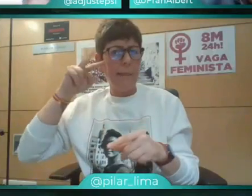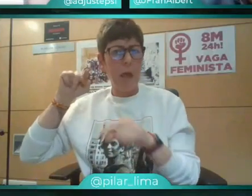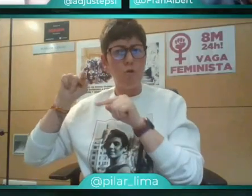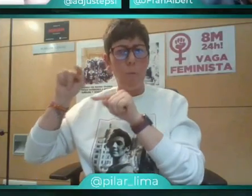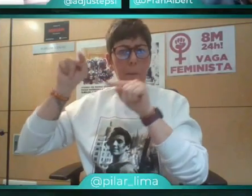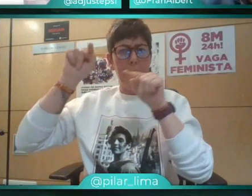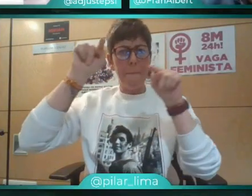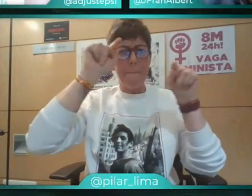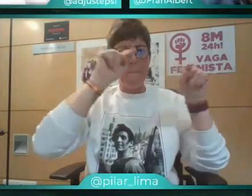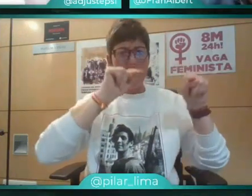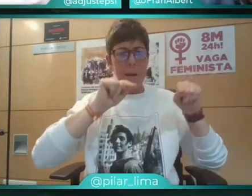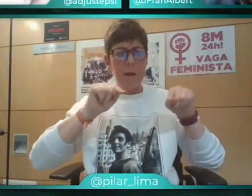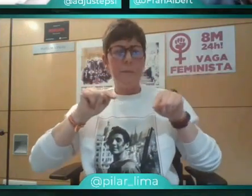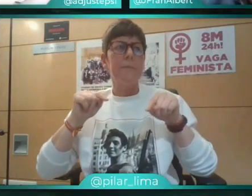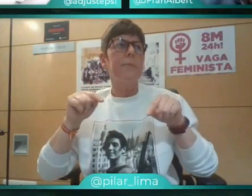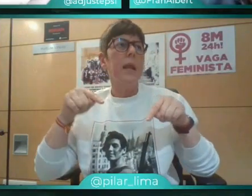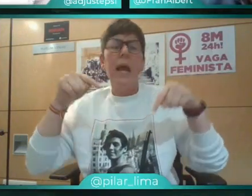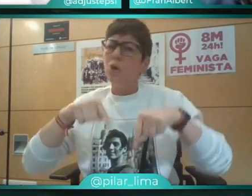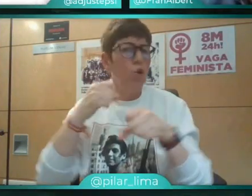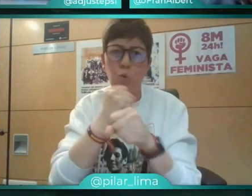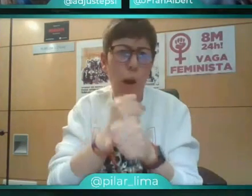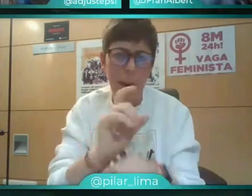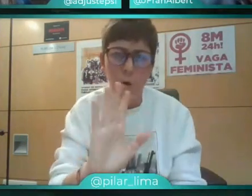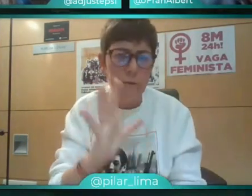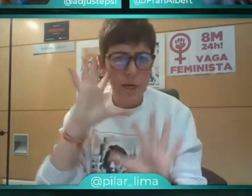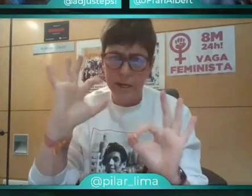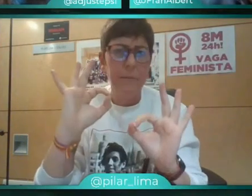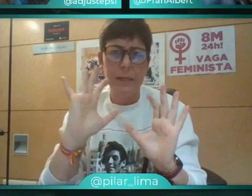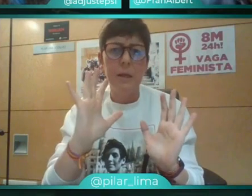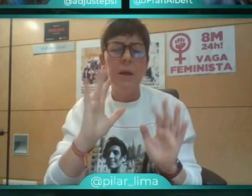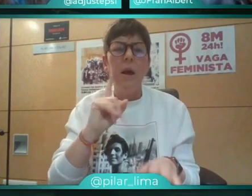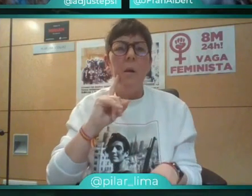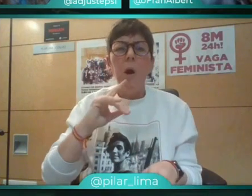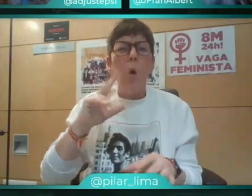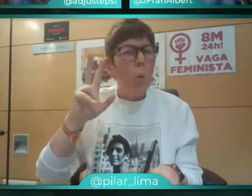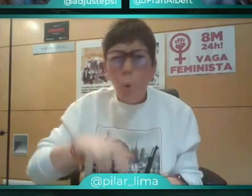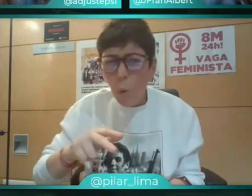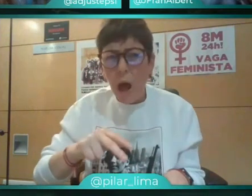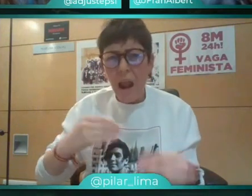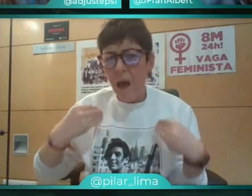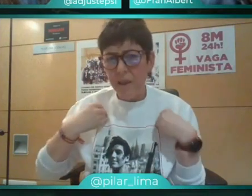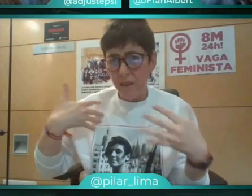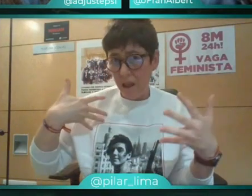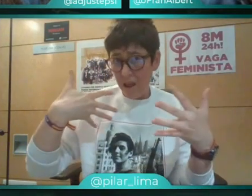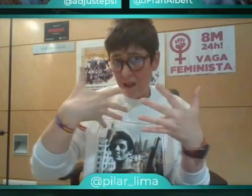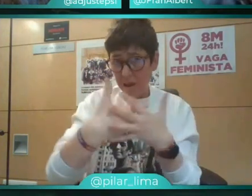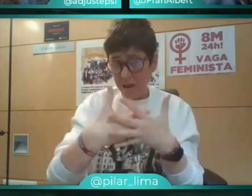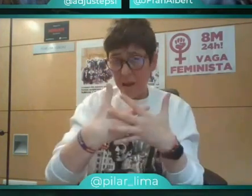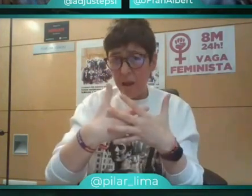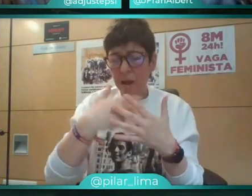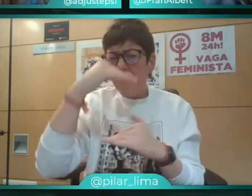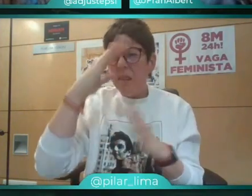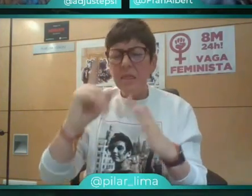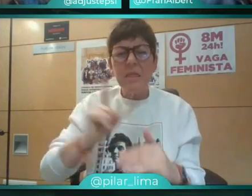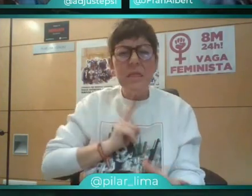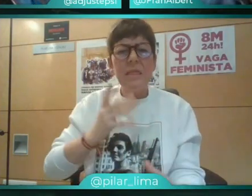tengo una vida laboral en fin diversa y y en muchos lugares muchos centros de trabajo distintos